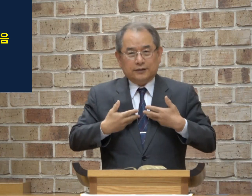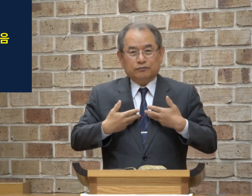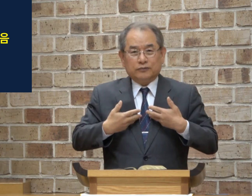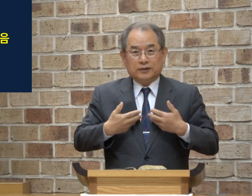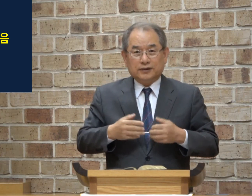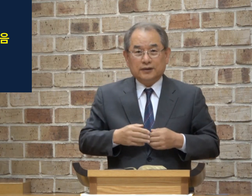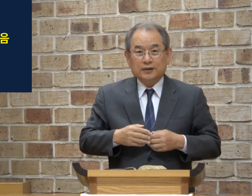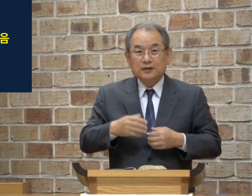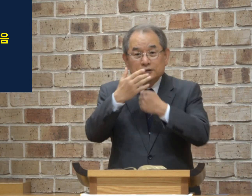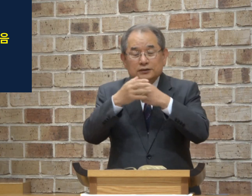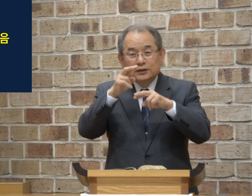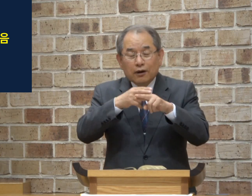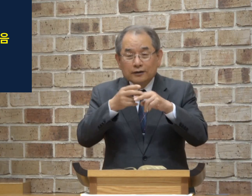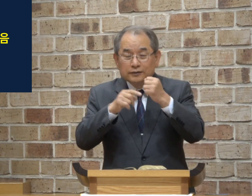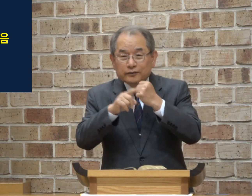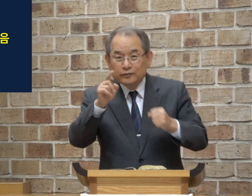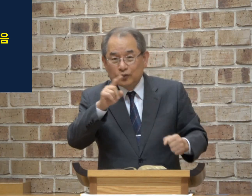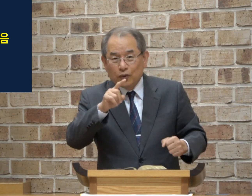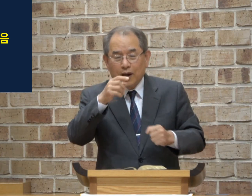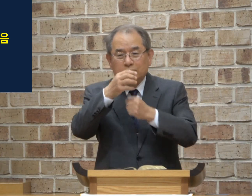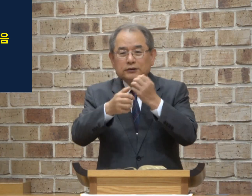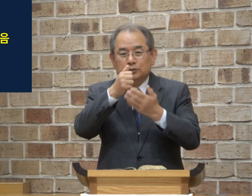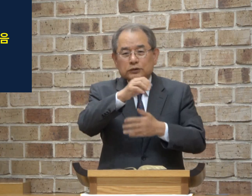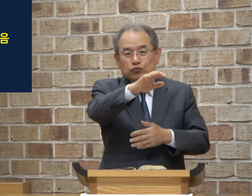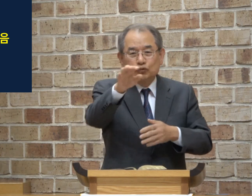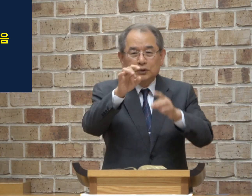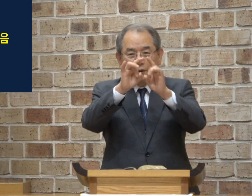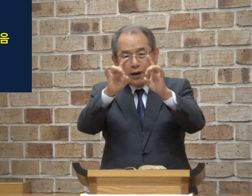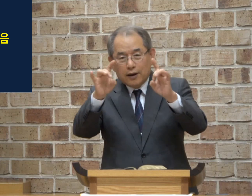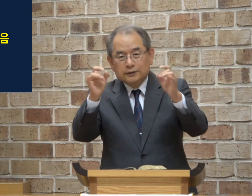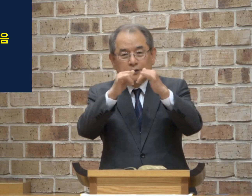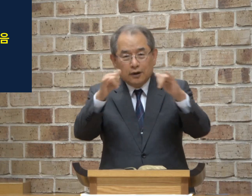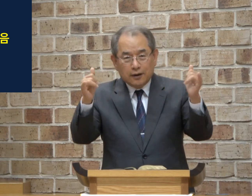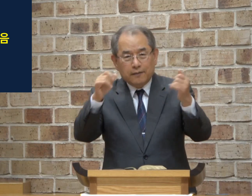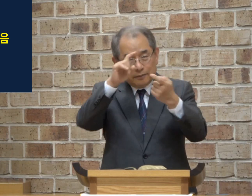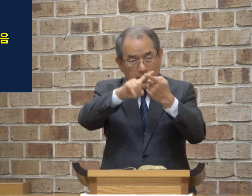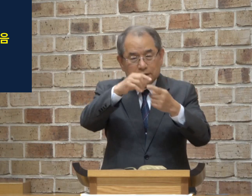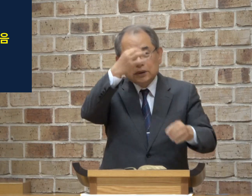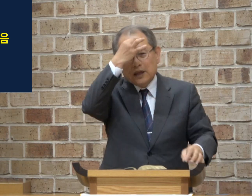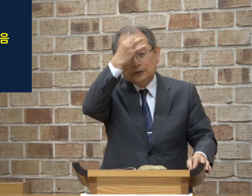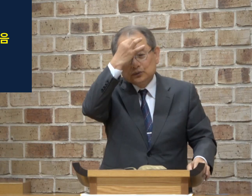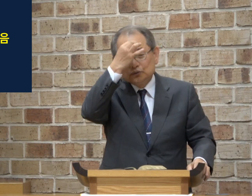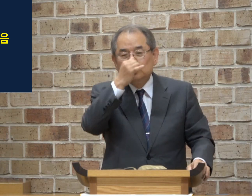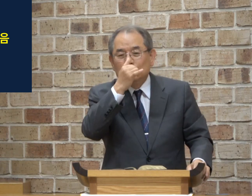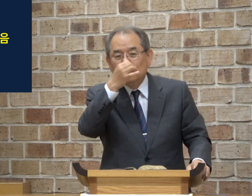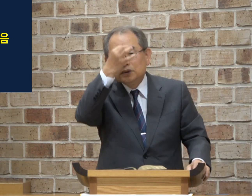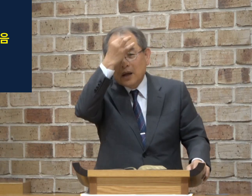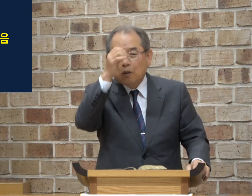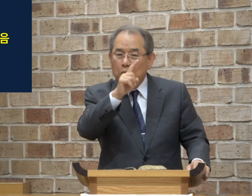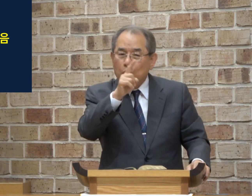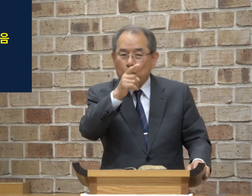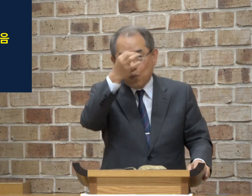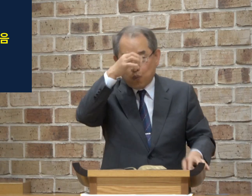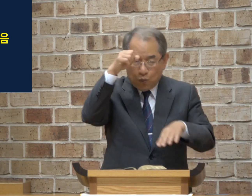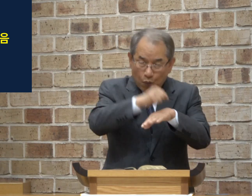또한 성령의 은사받음도 포함되어 있습니다. 하나님 우리 각 사람에게 맞는 재능을